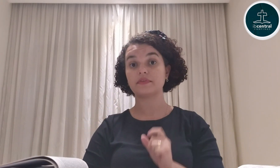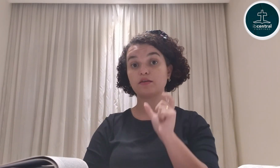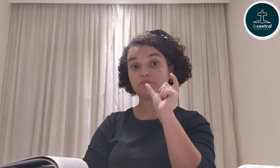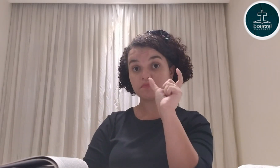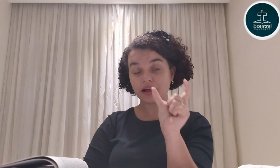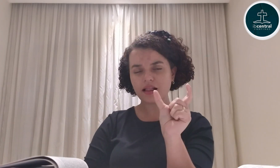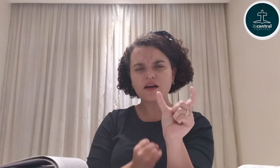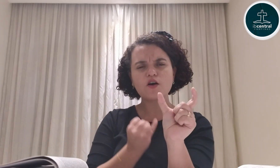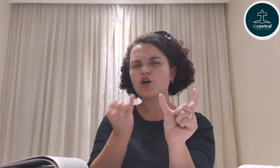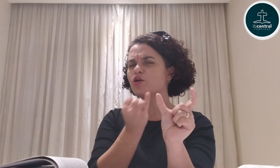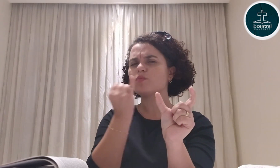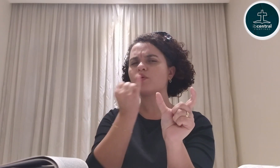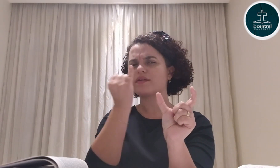Aplicação.